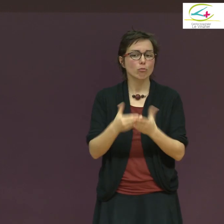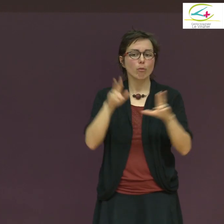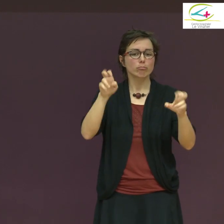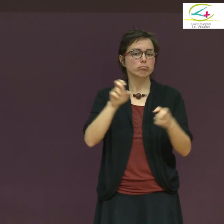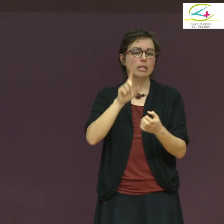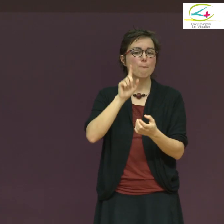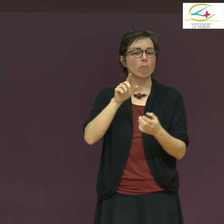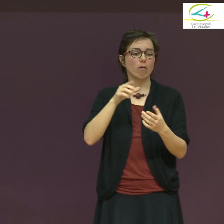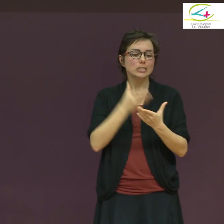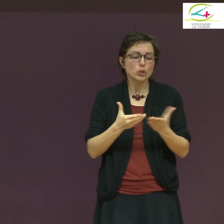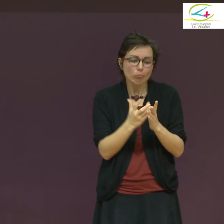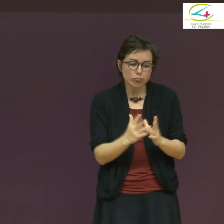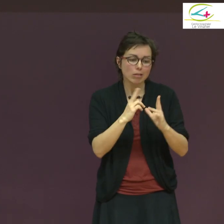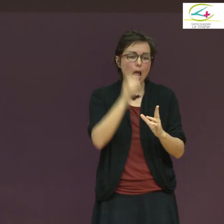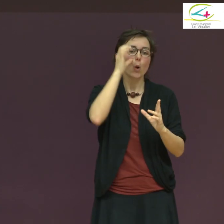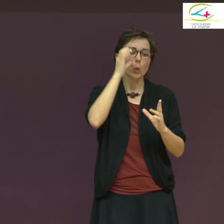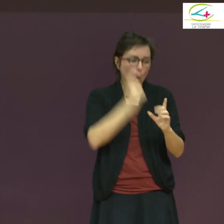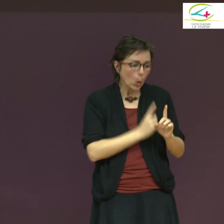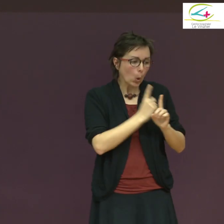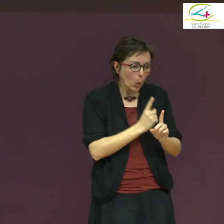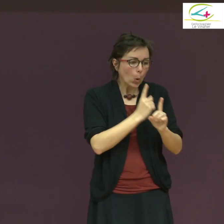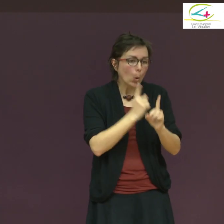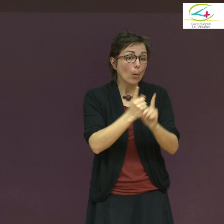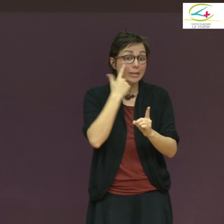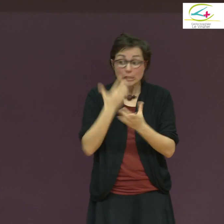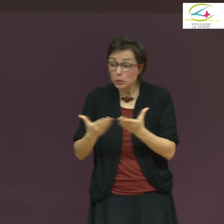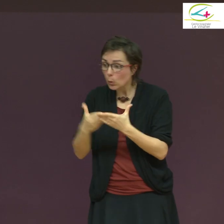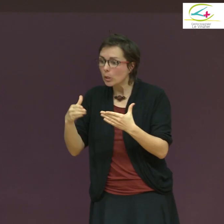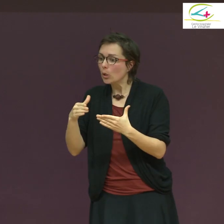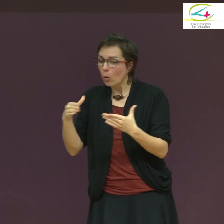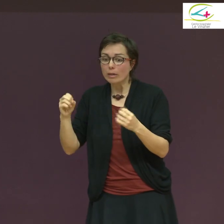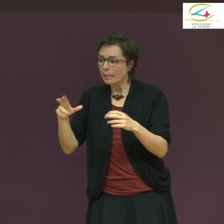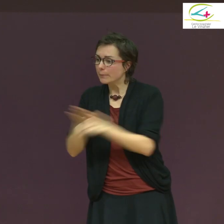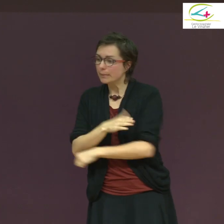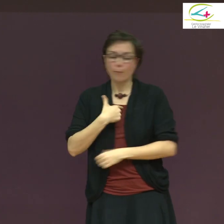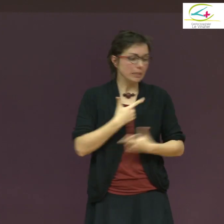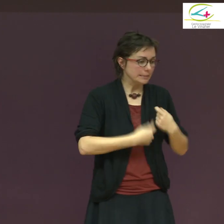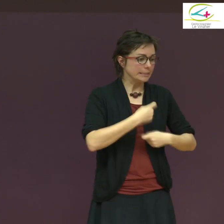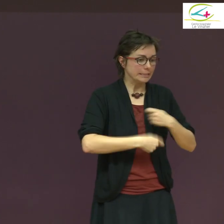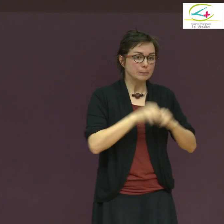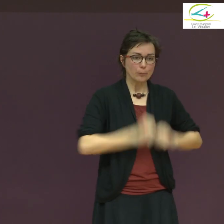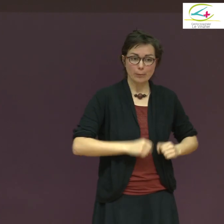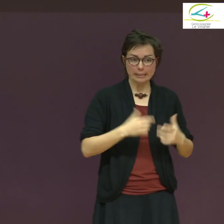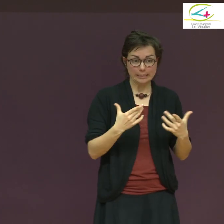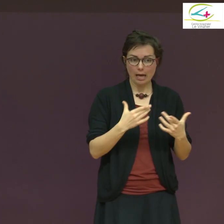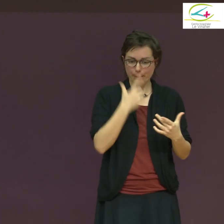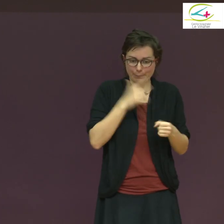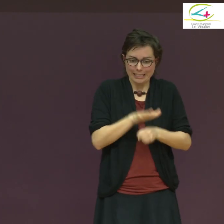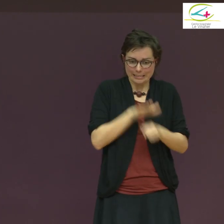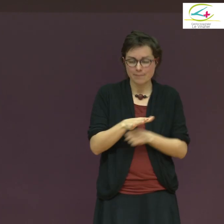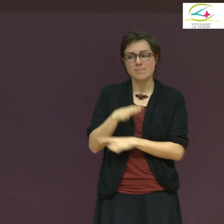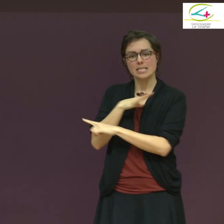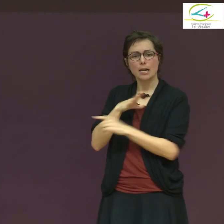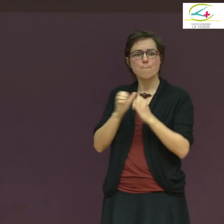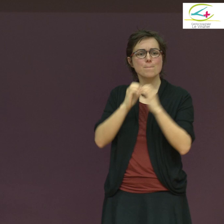2, 3 séances, 4 de pallier le manque, mais ce n'est pas suffisant. Il y a les maisons des adolescents qui font